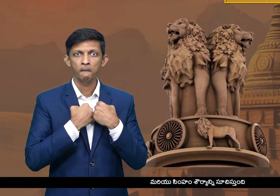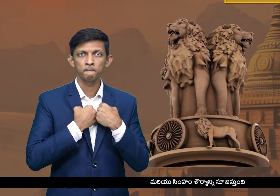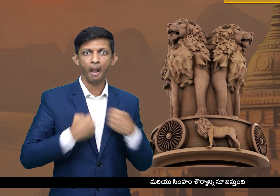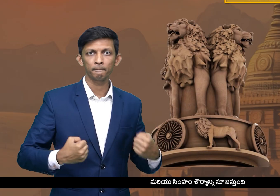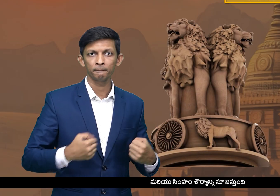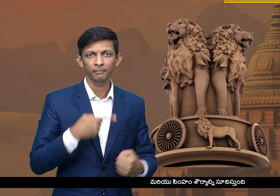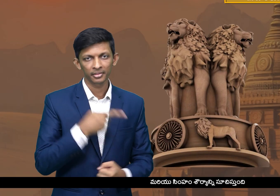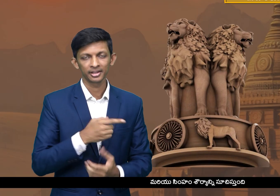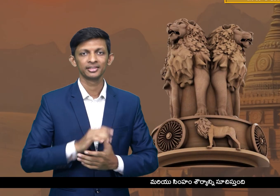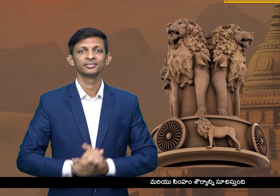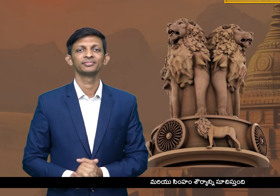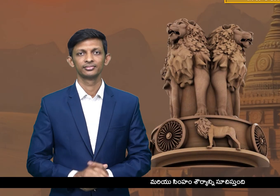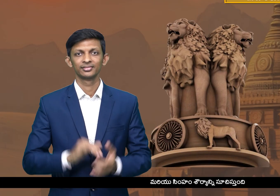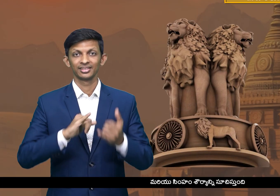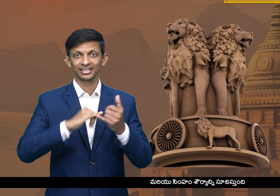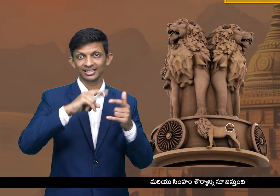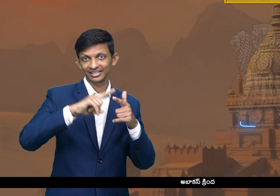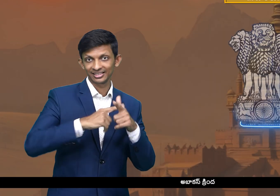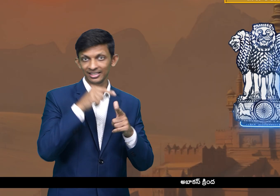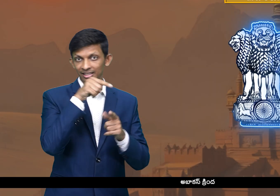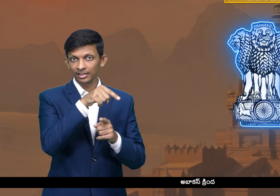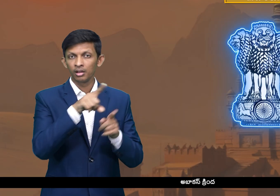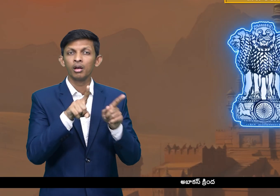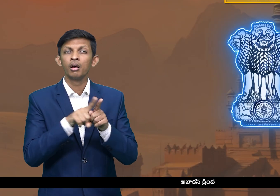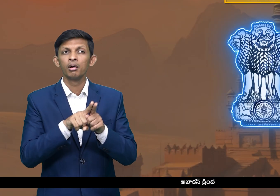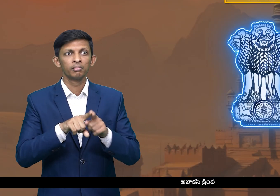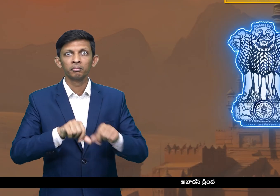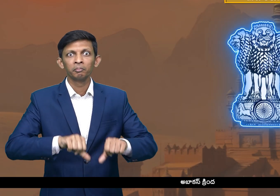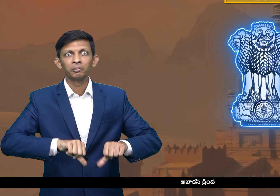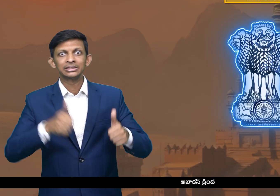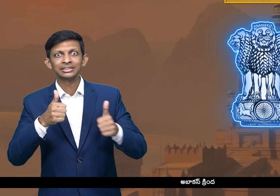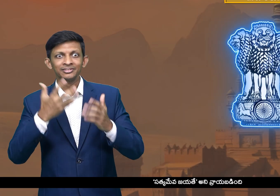మరియు సింహం శౌర్యాన్ని సూచిస్తుంది. అబాకస్ క్రింద